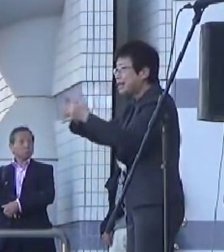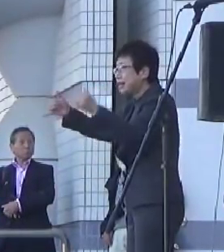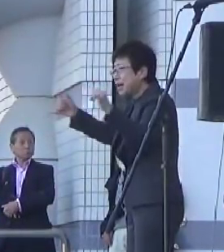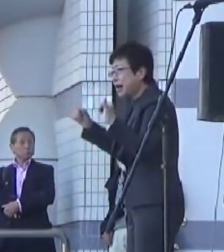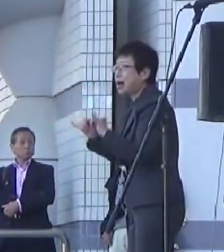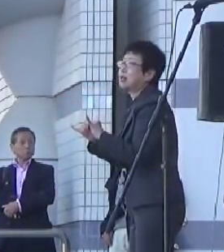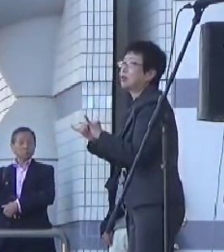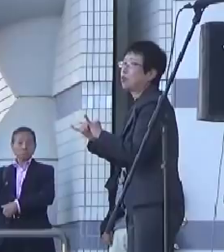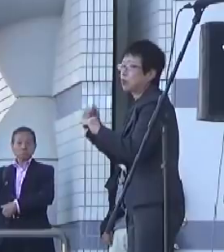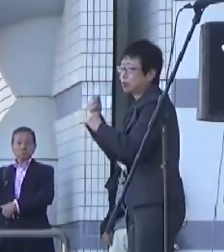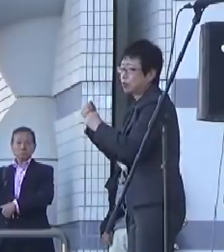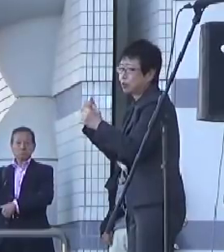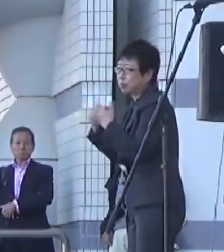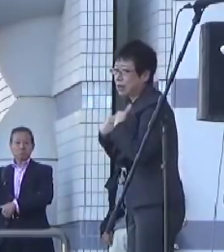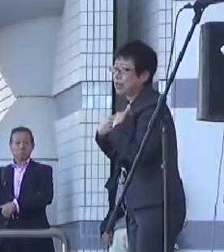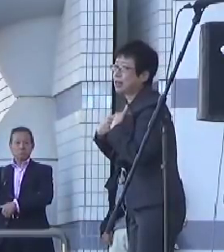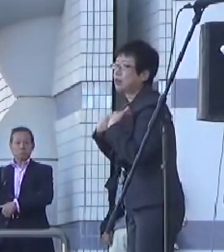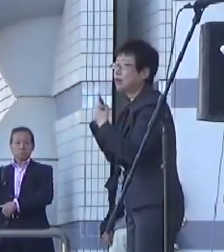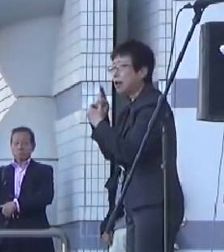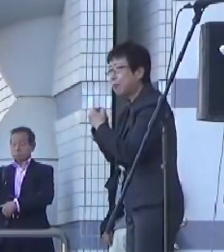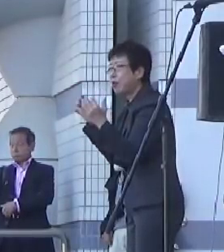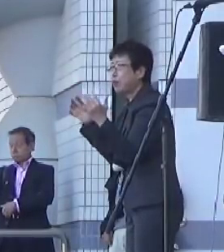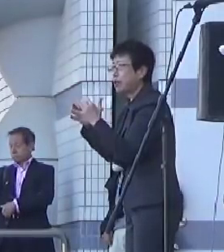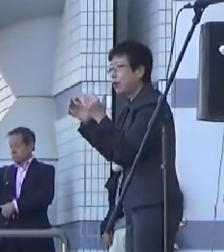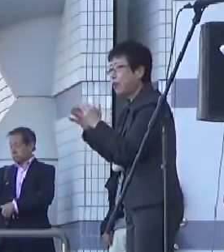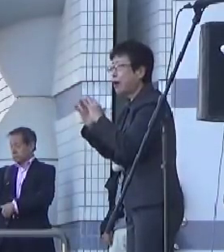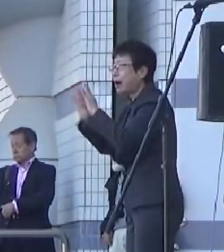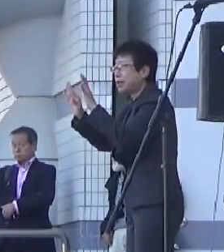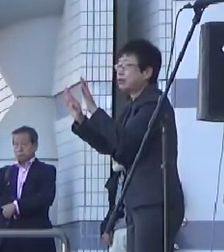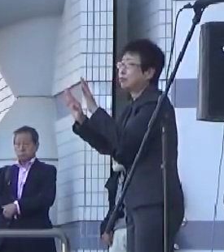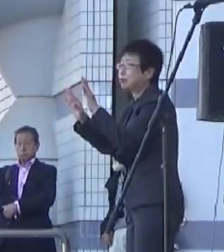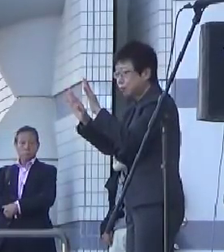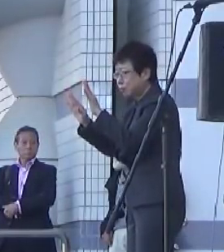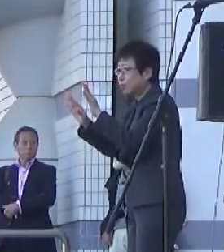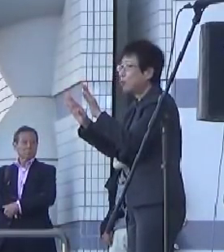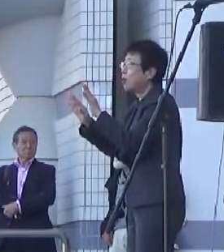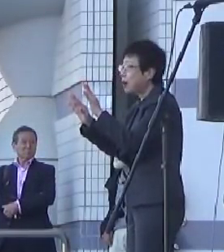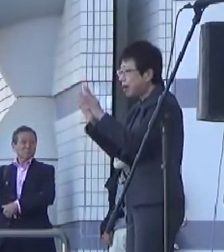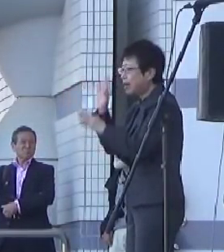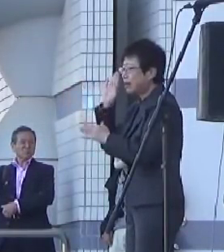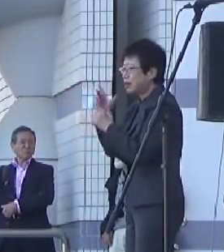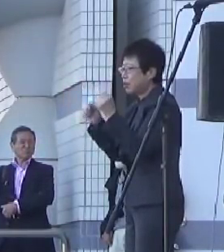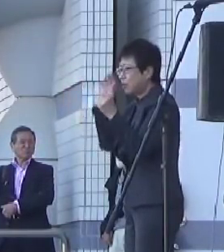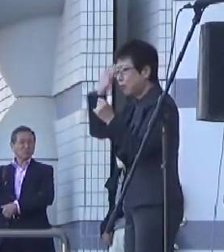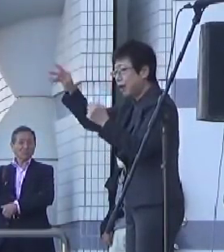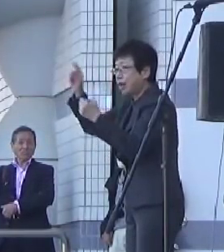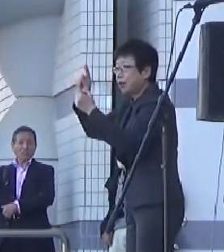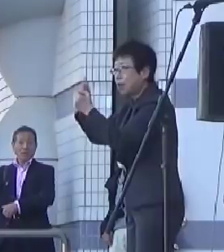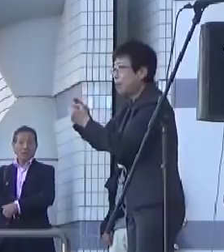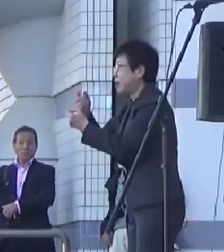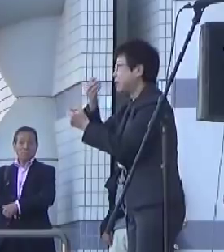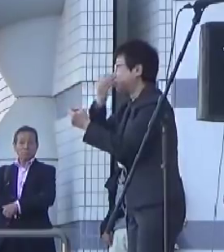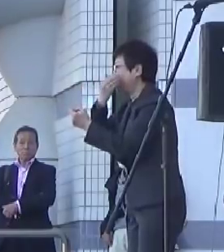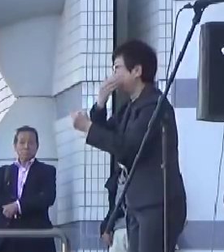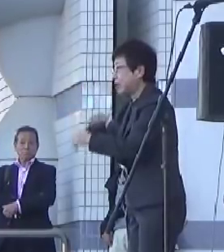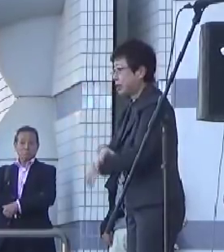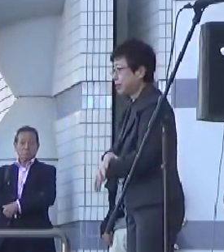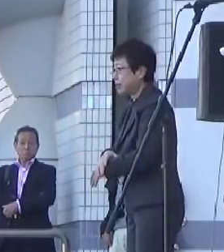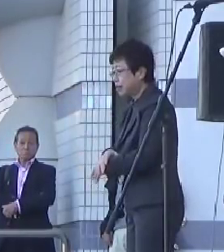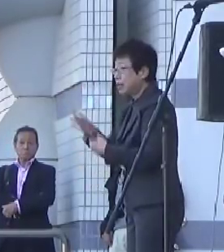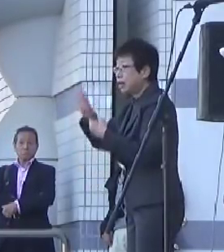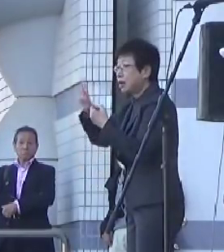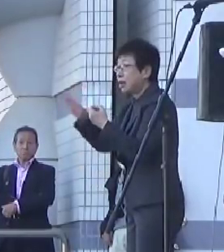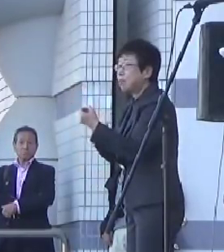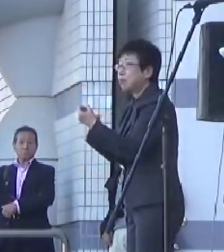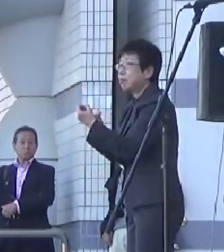ての議論を開始することが日本の未来にとって重要な課題です。原発ゼロ基